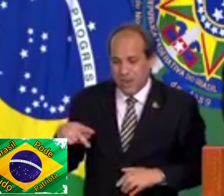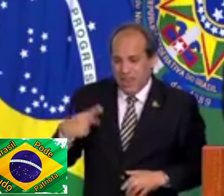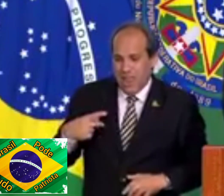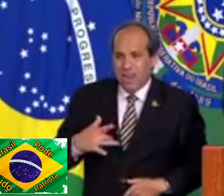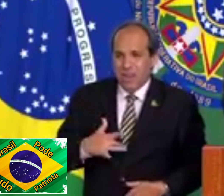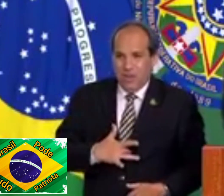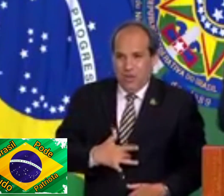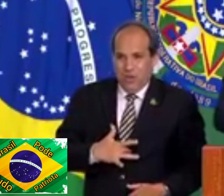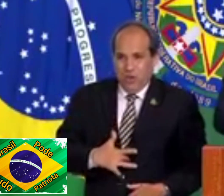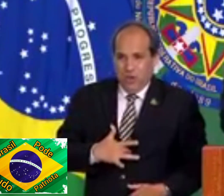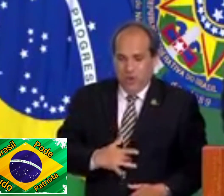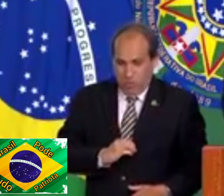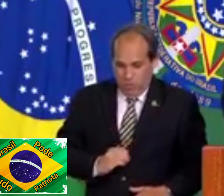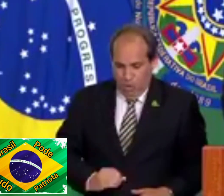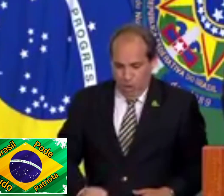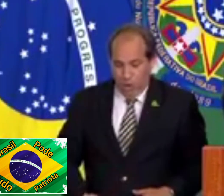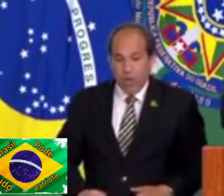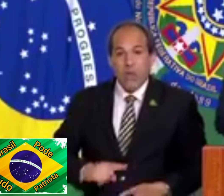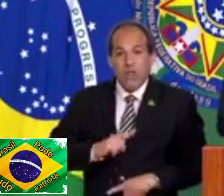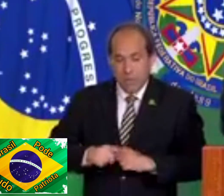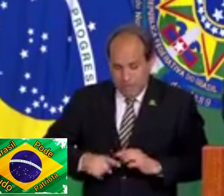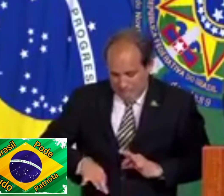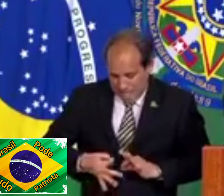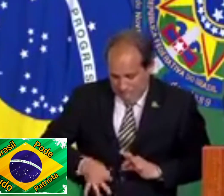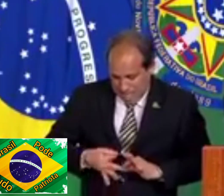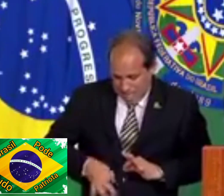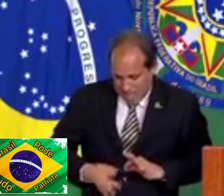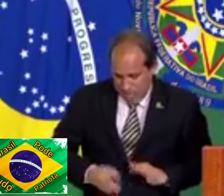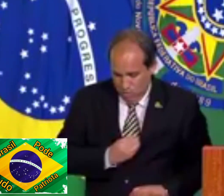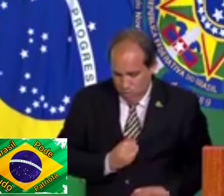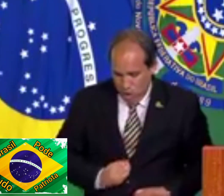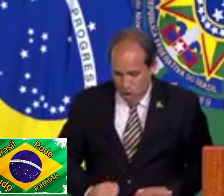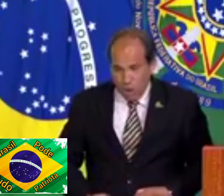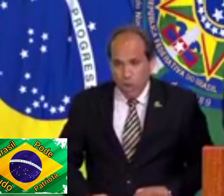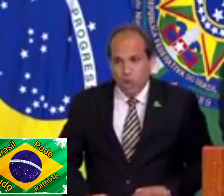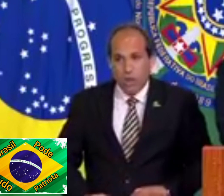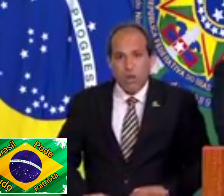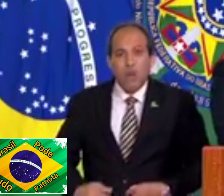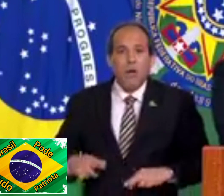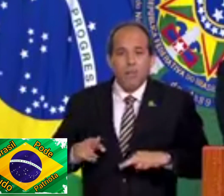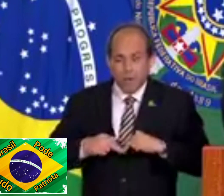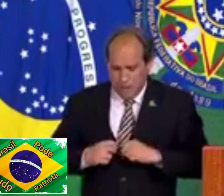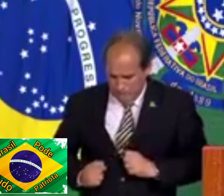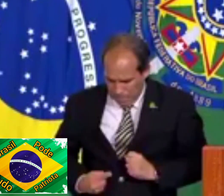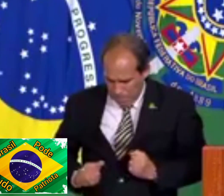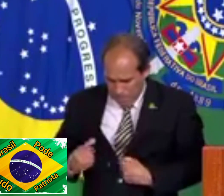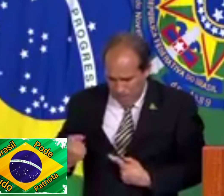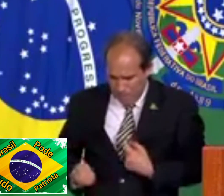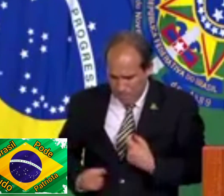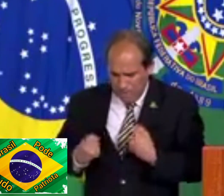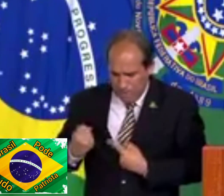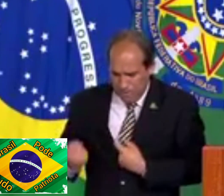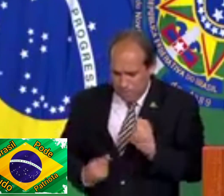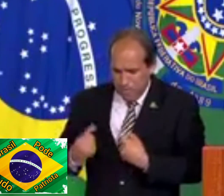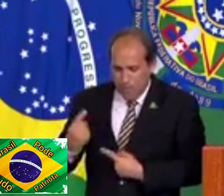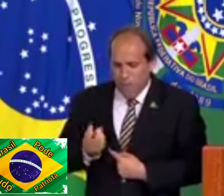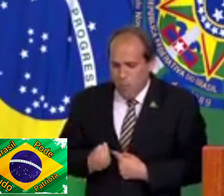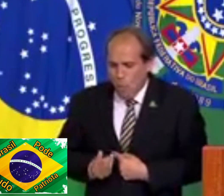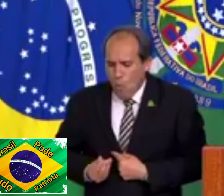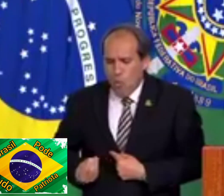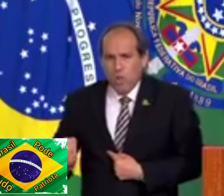continuando o trabalho de remendar o intestino, dada as várias perfurações. Mas